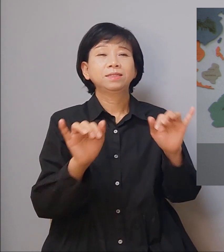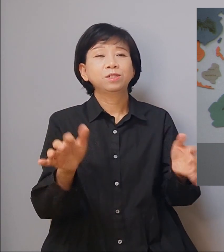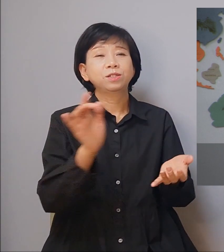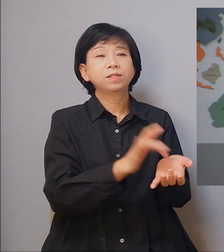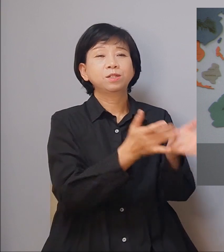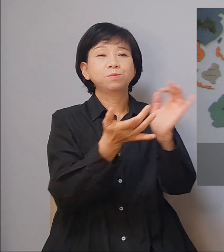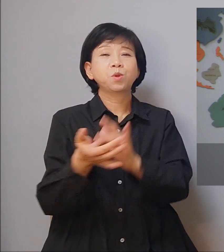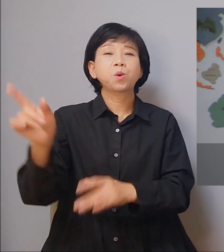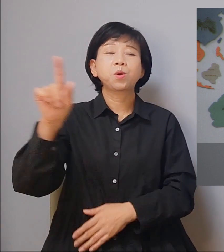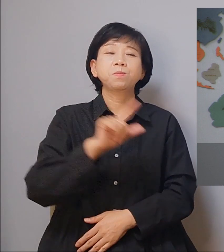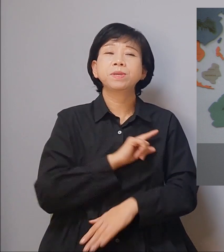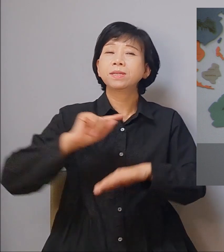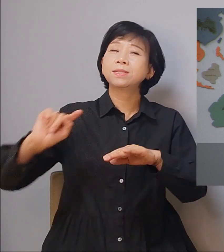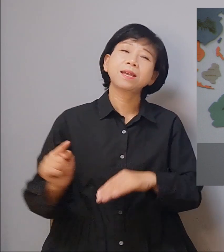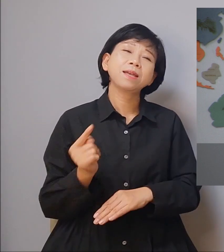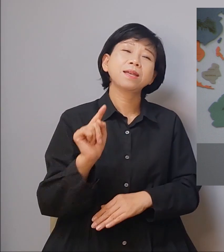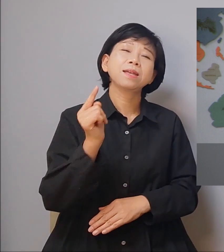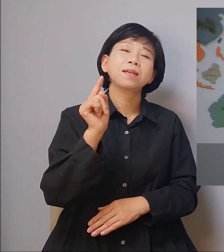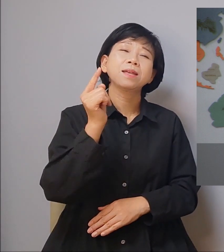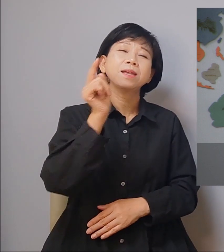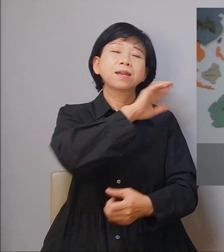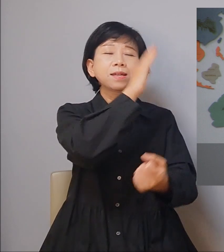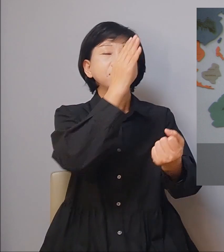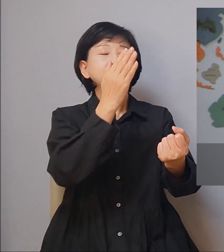예수 이름 높이세